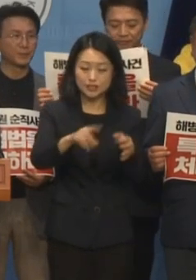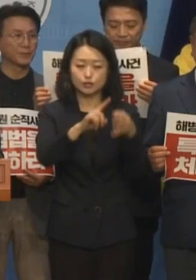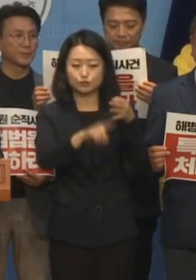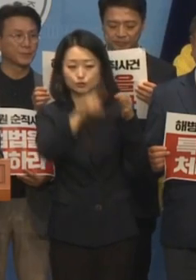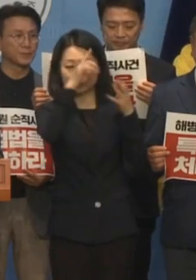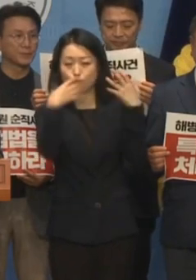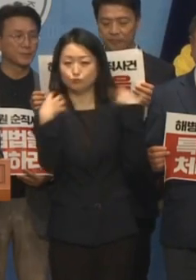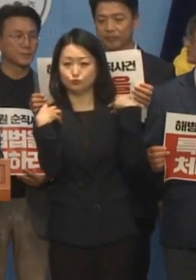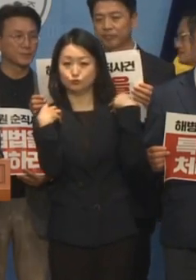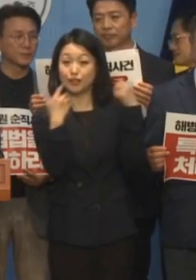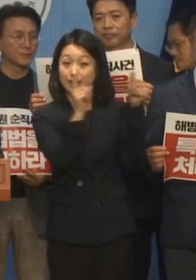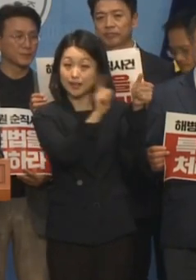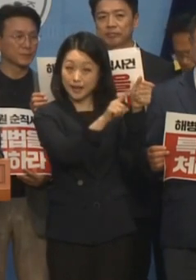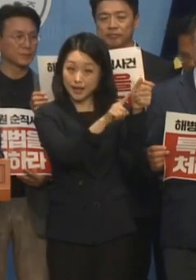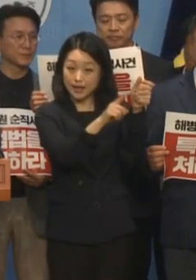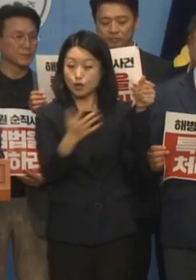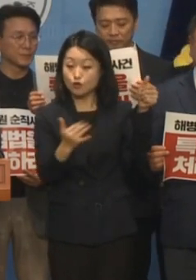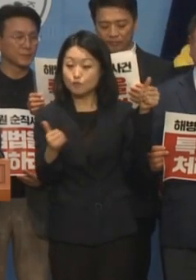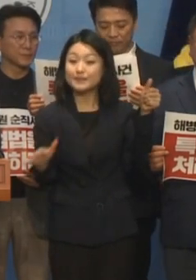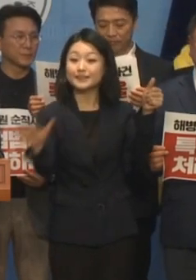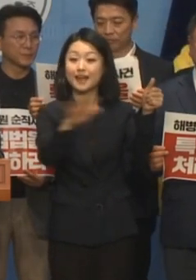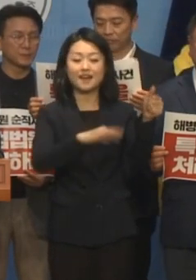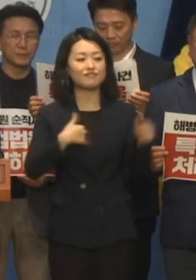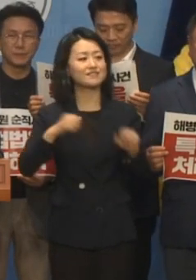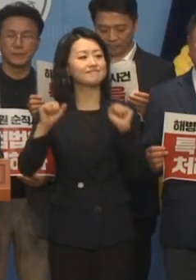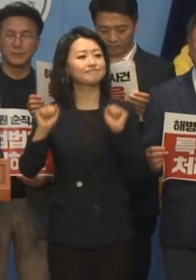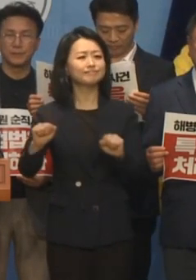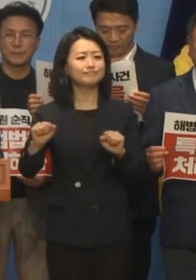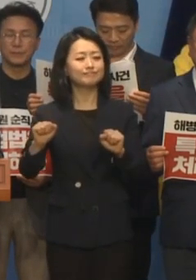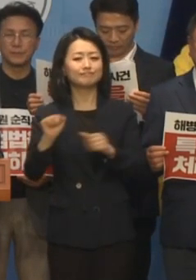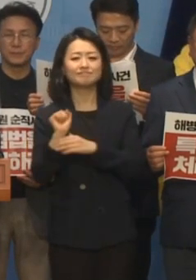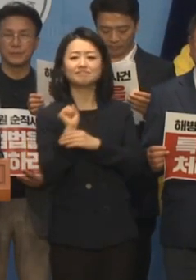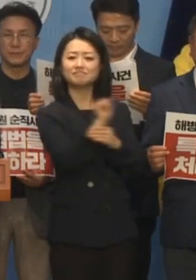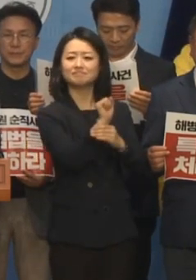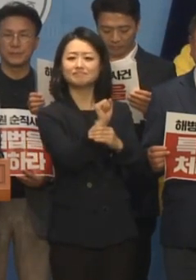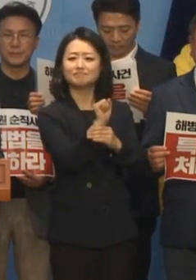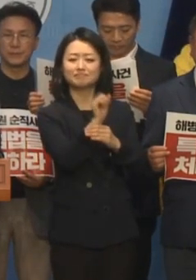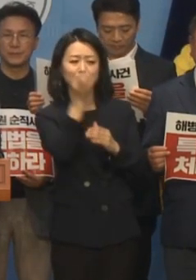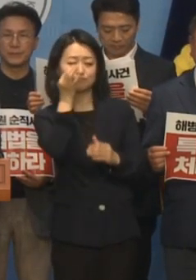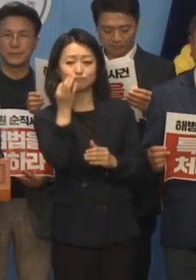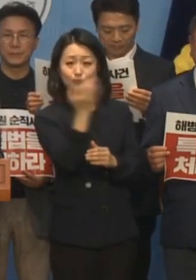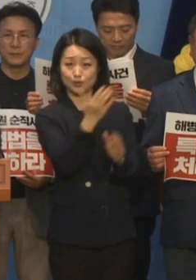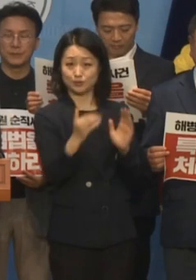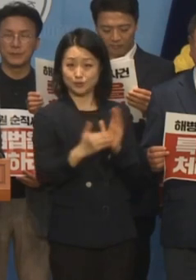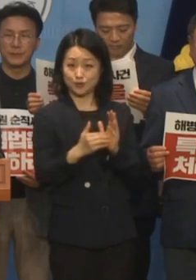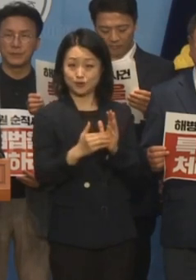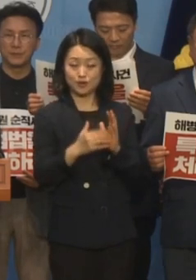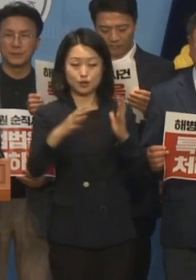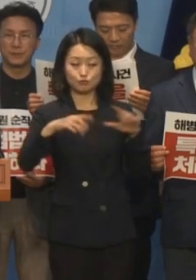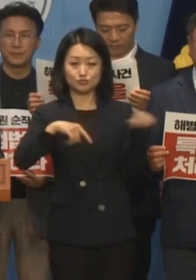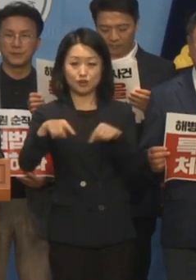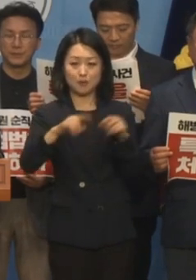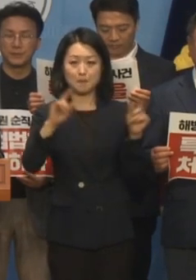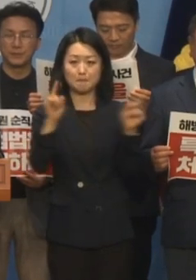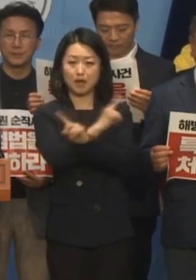윤석열 정권에게 국민이 여기 있다는 것을 보여줬고 국정기조를